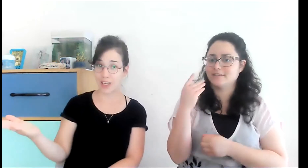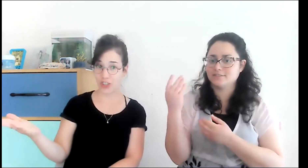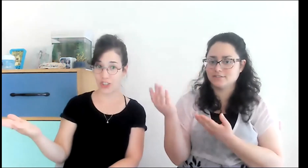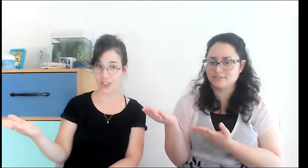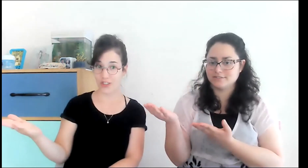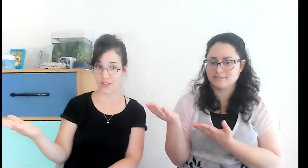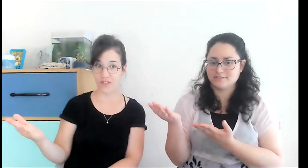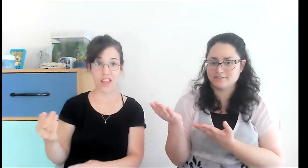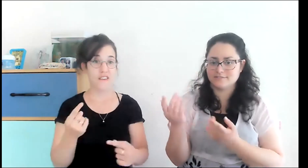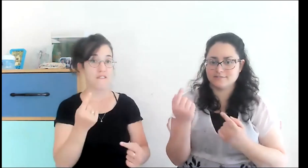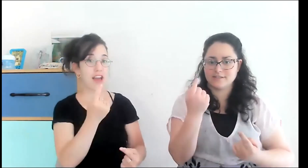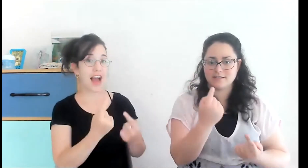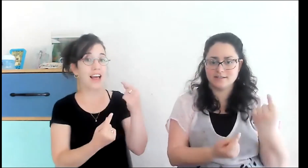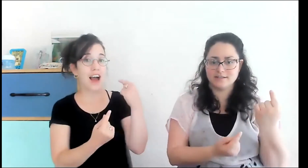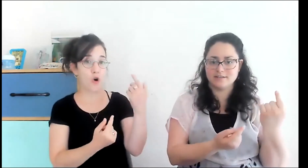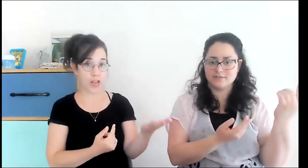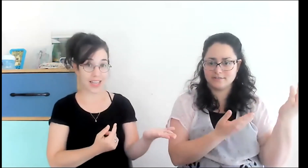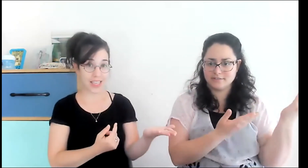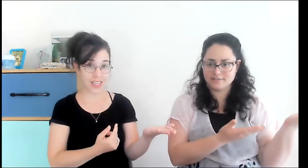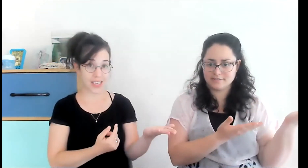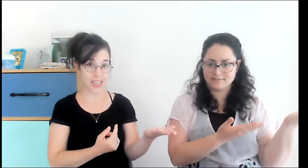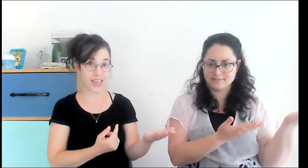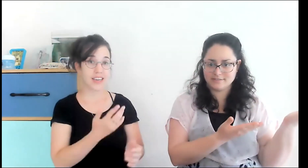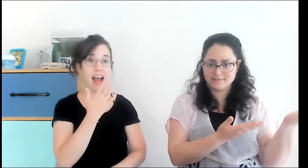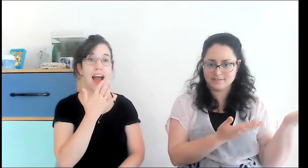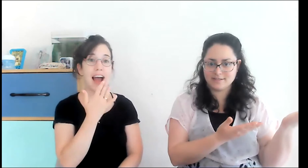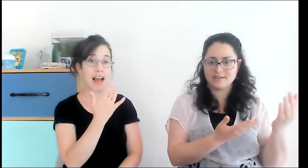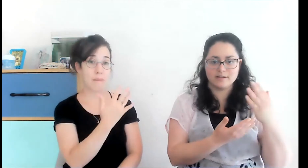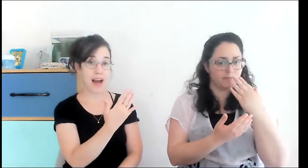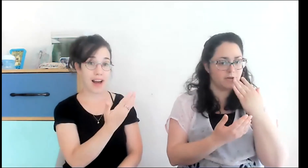הדבש, ועל העוקץ, על המר,